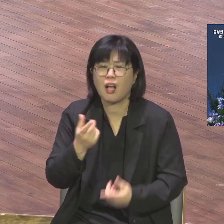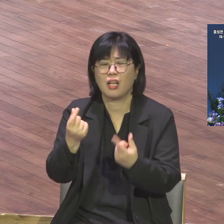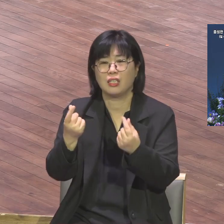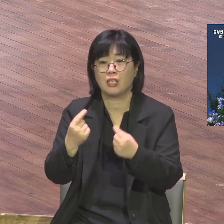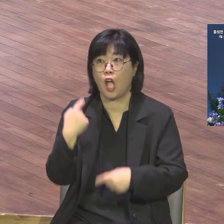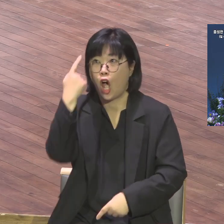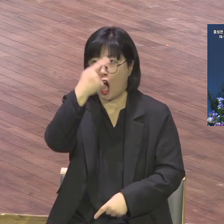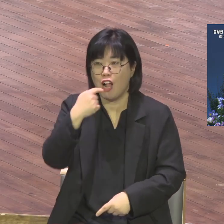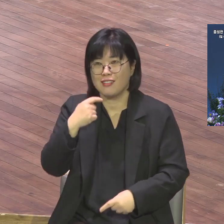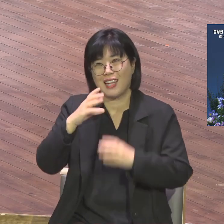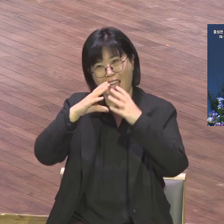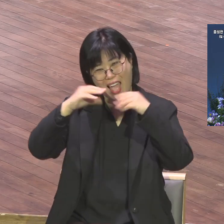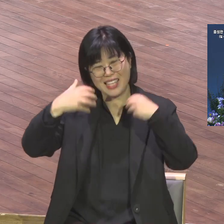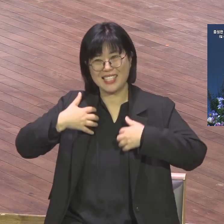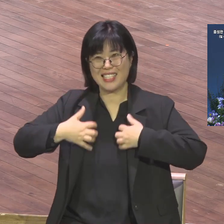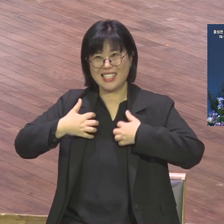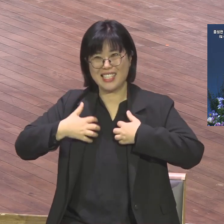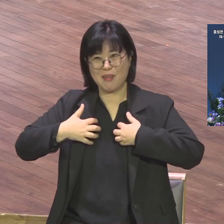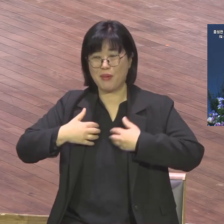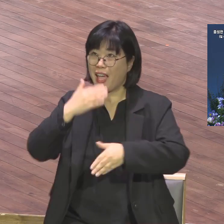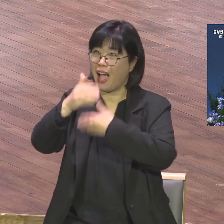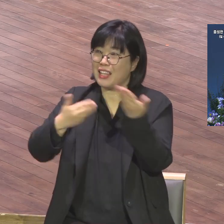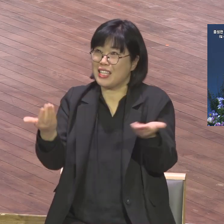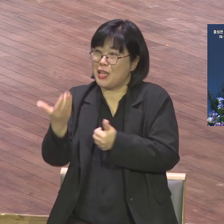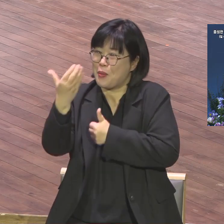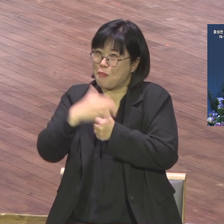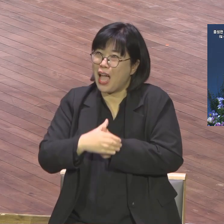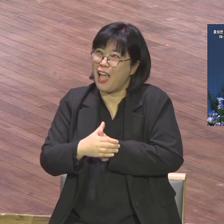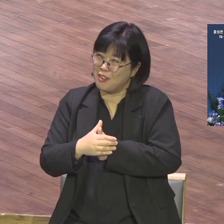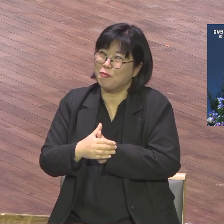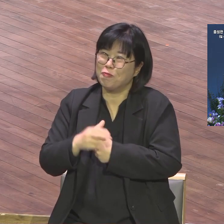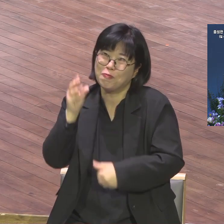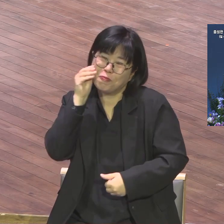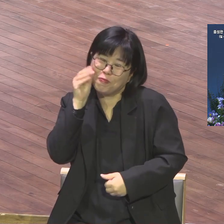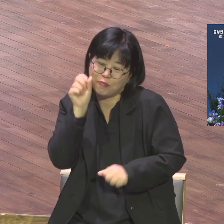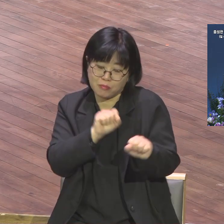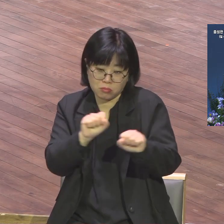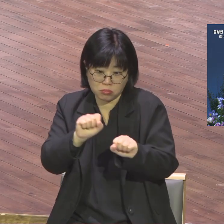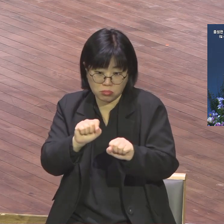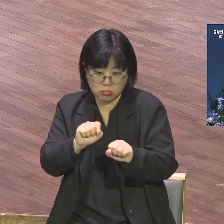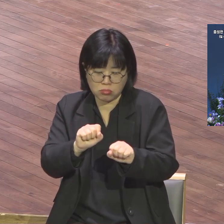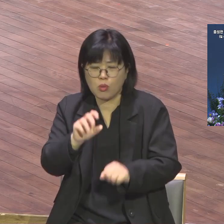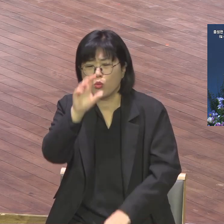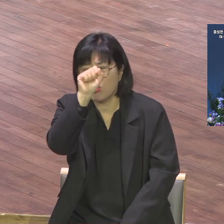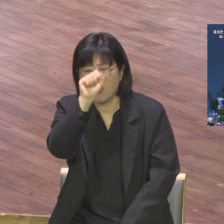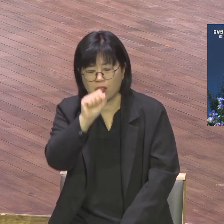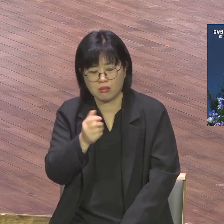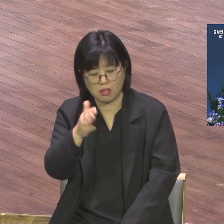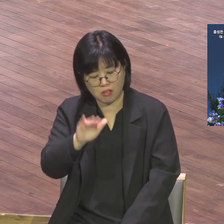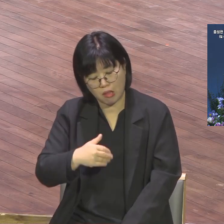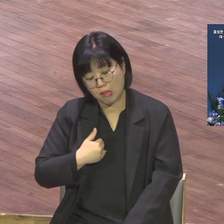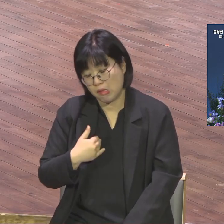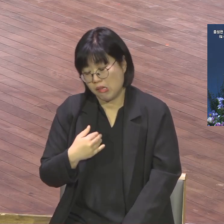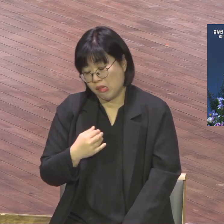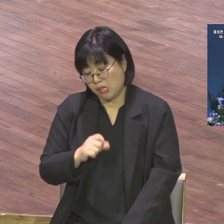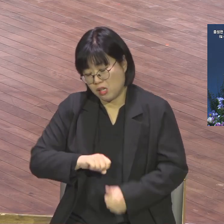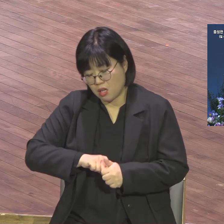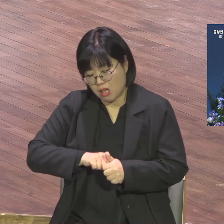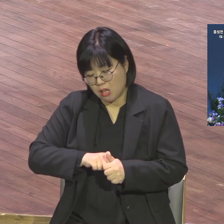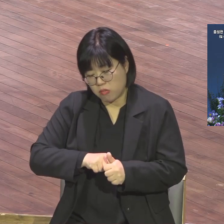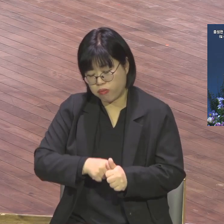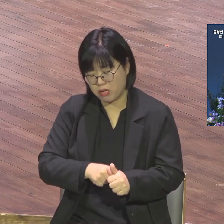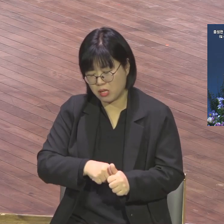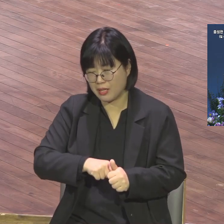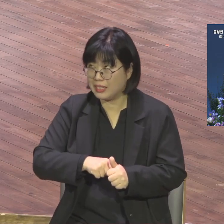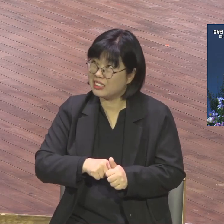하나님 받으신다니까요. 아무 감동도 없이 오늘이 또 주일이구나 할 수 없이 가야지.